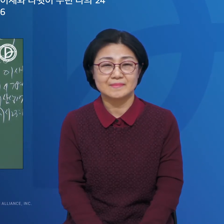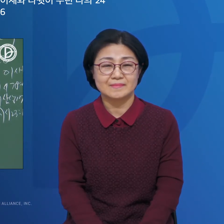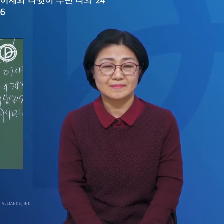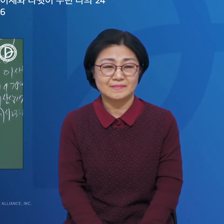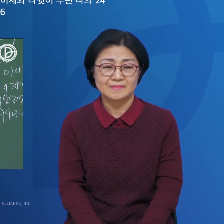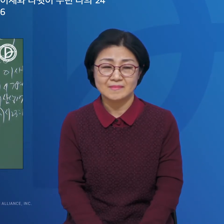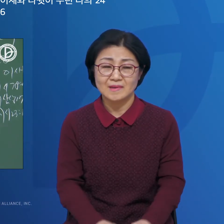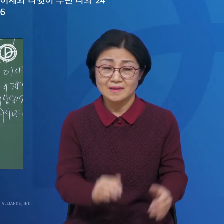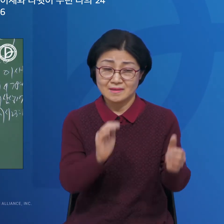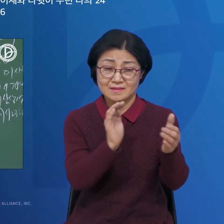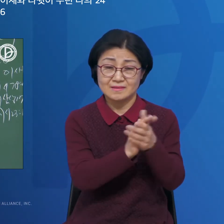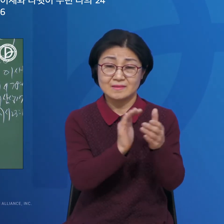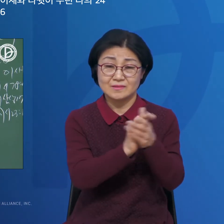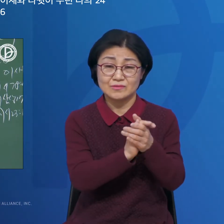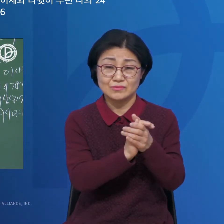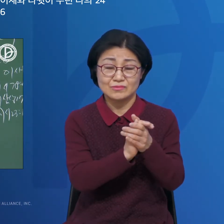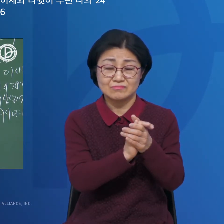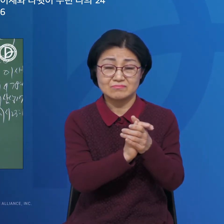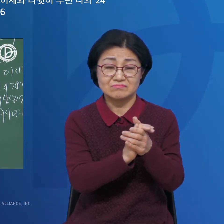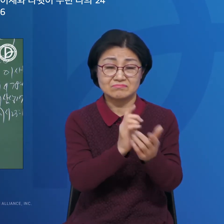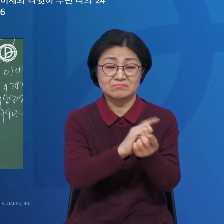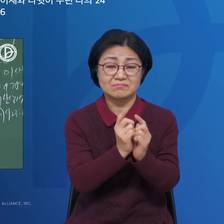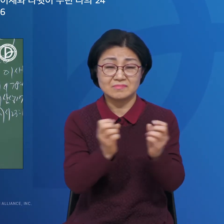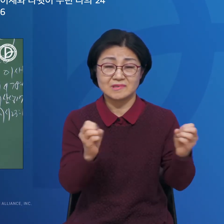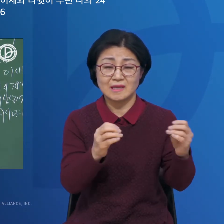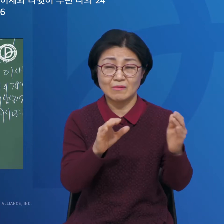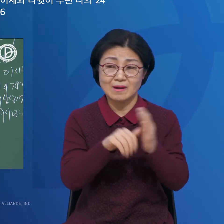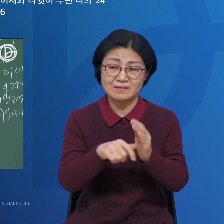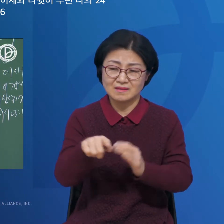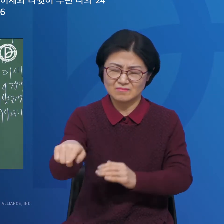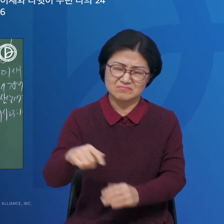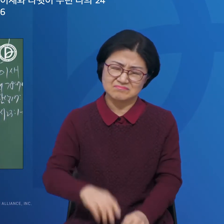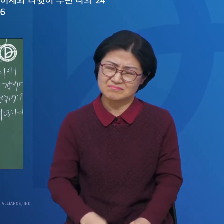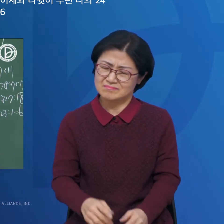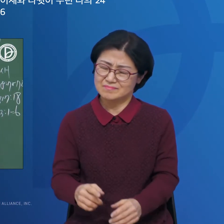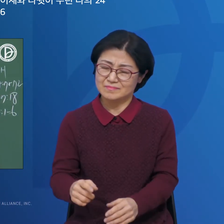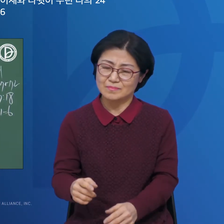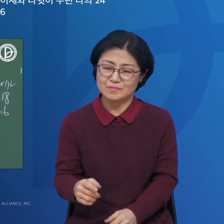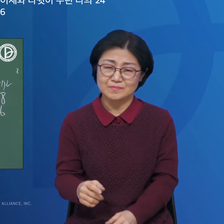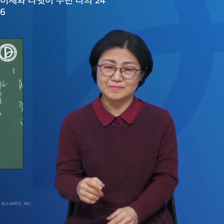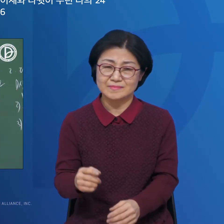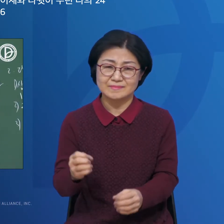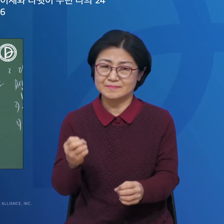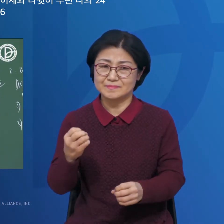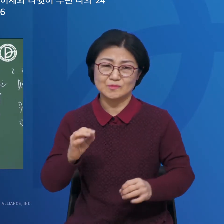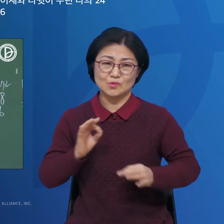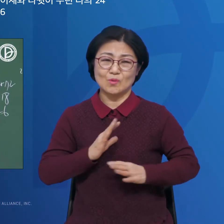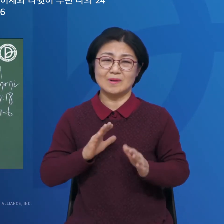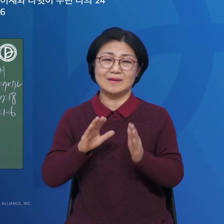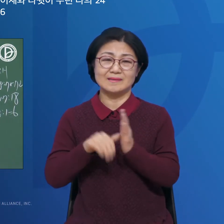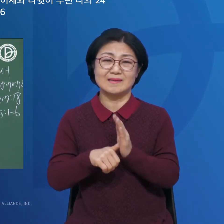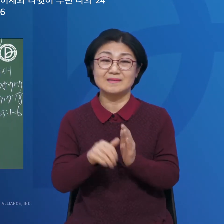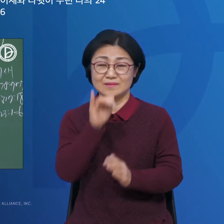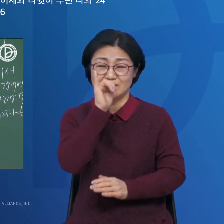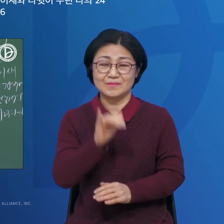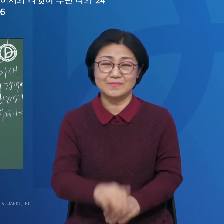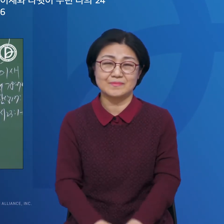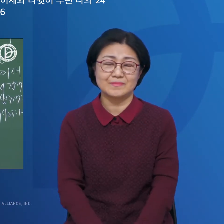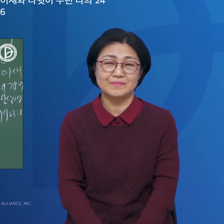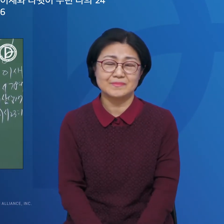도대체 뭐냐 이러잖아요. And even if you're friends, if you're just so, just taken aback, you say, what's wrong with you? 전에 뭐 악기까지 캐줬는데